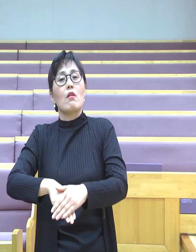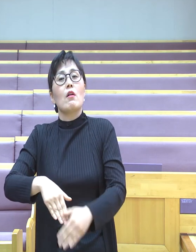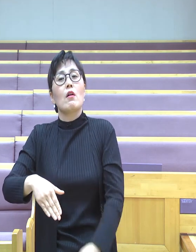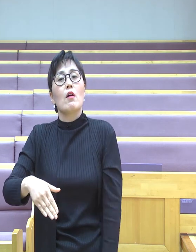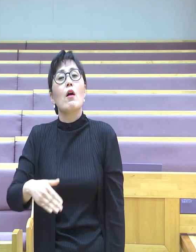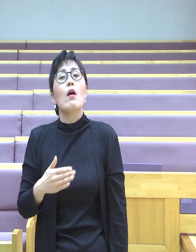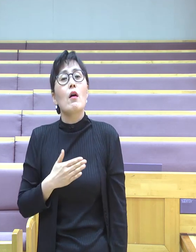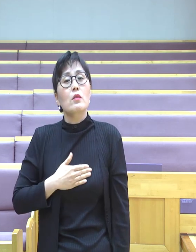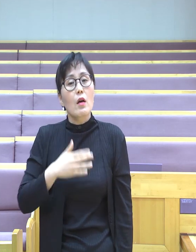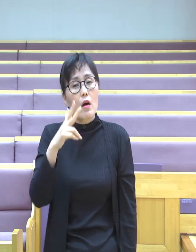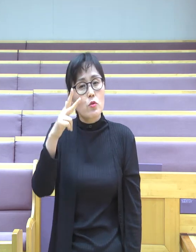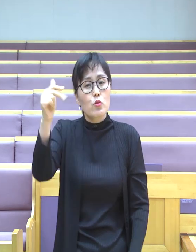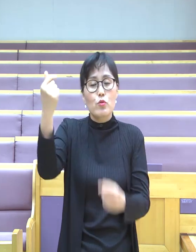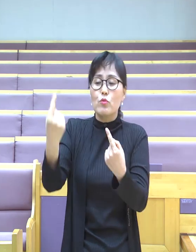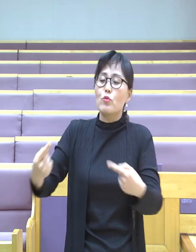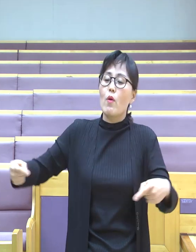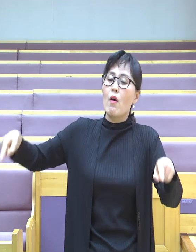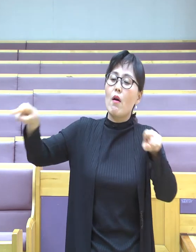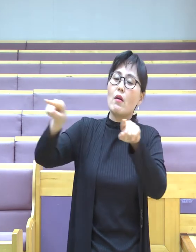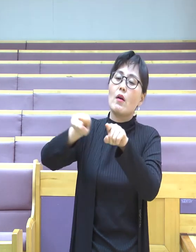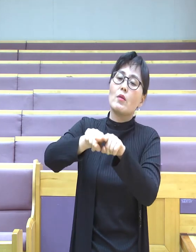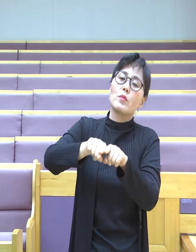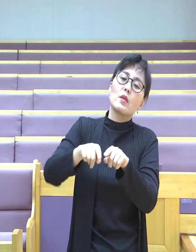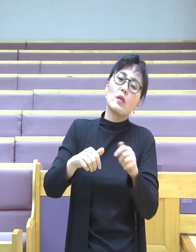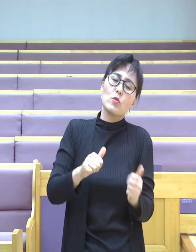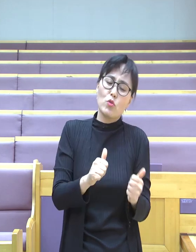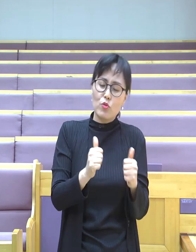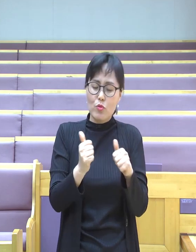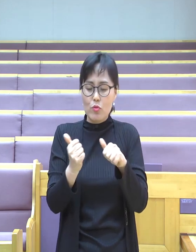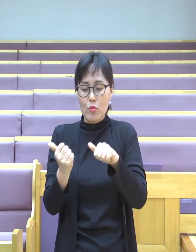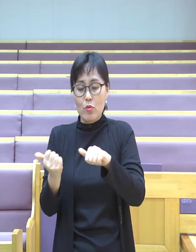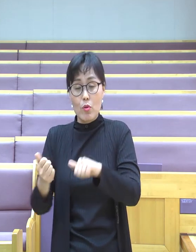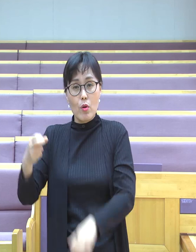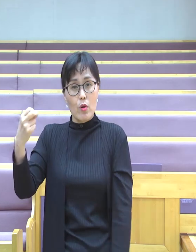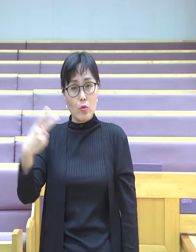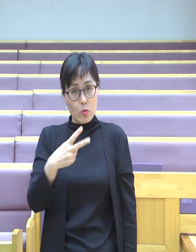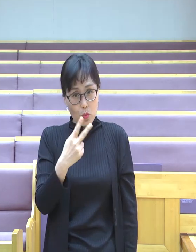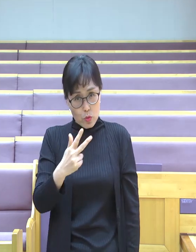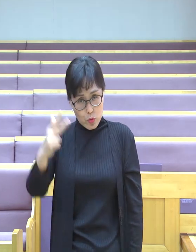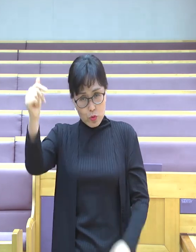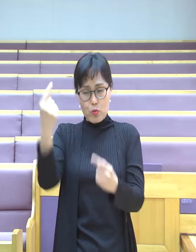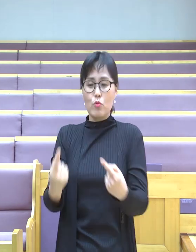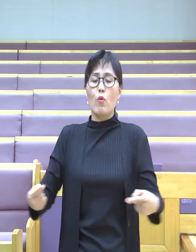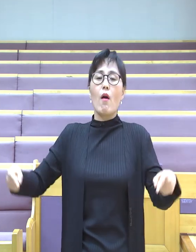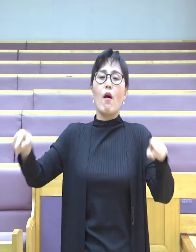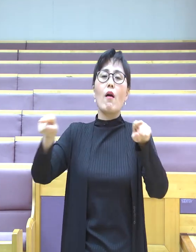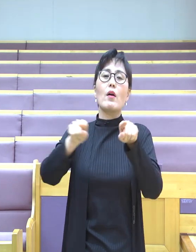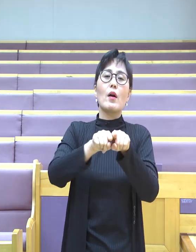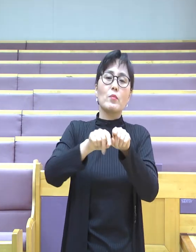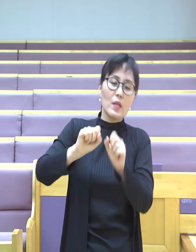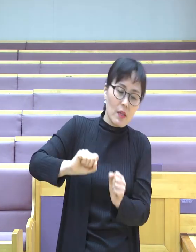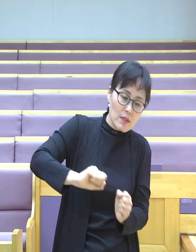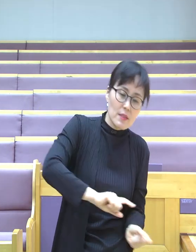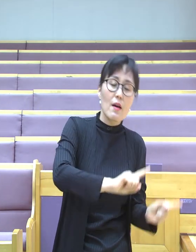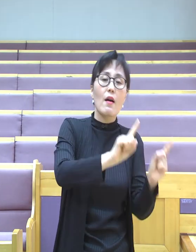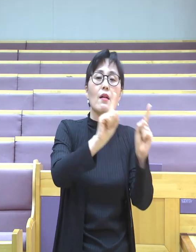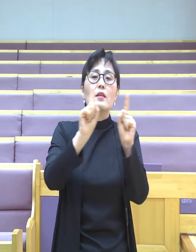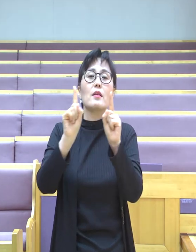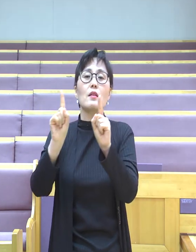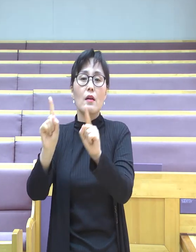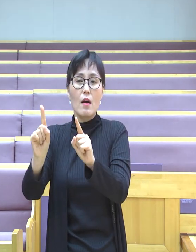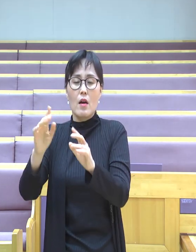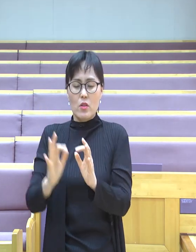포개어 나 주와 함께 죽고 또 주와 함께